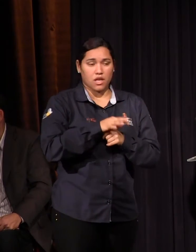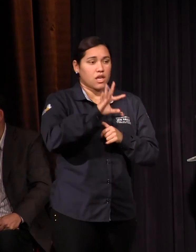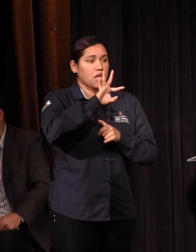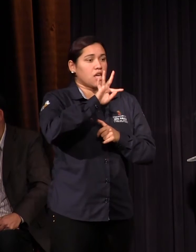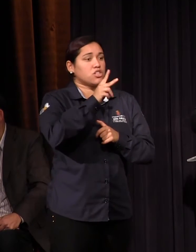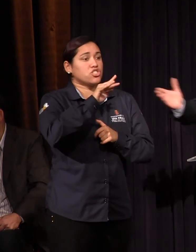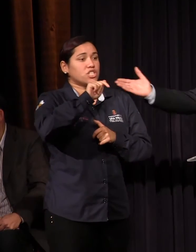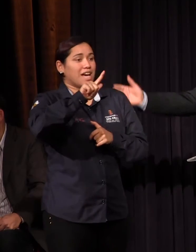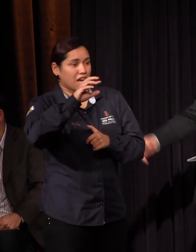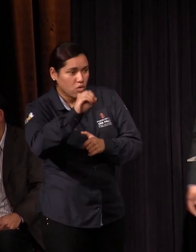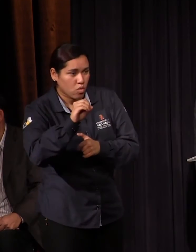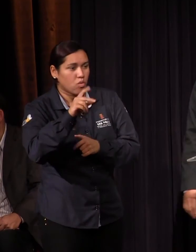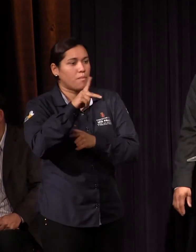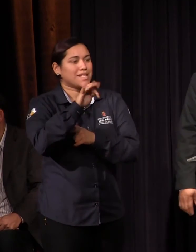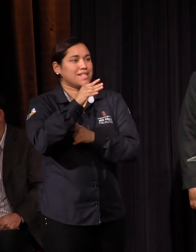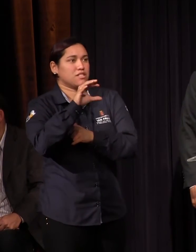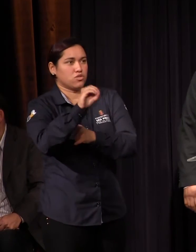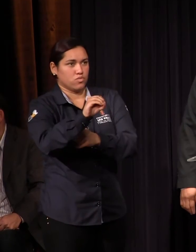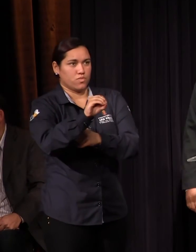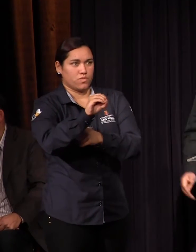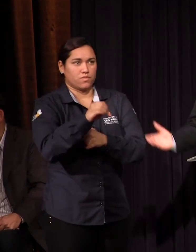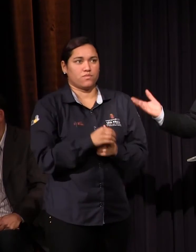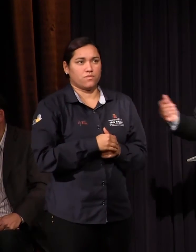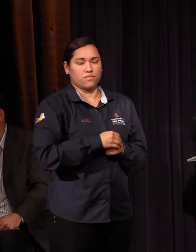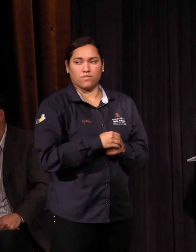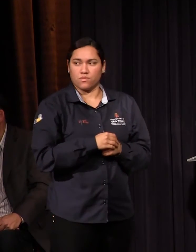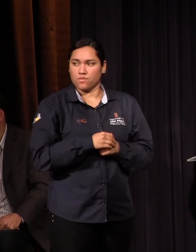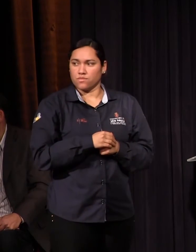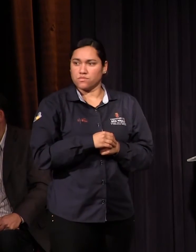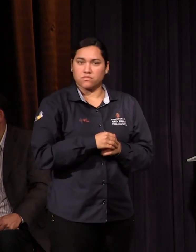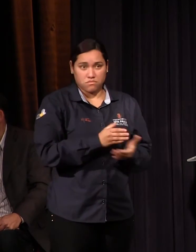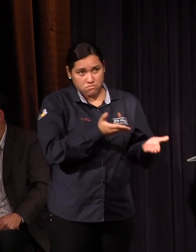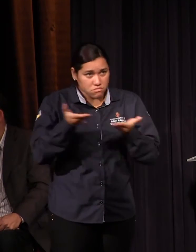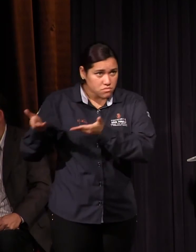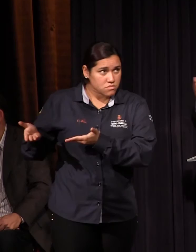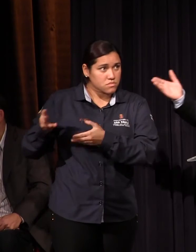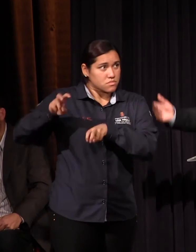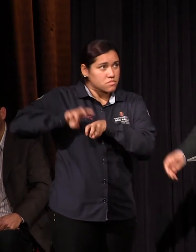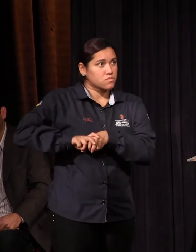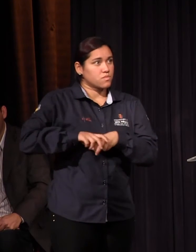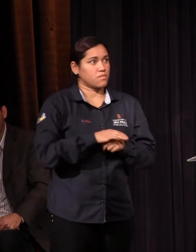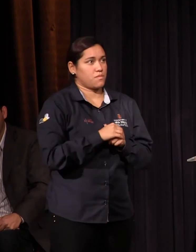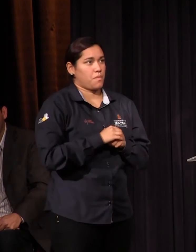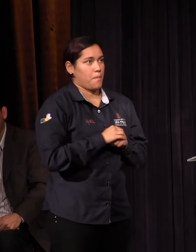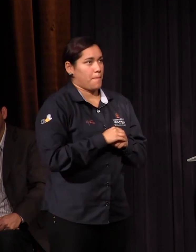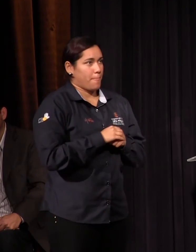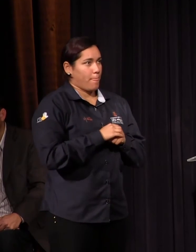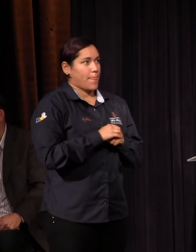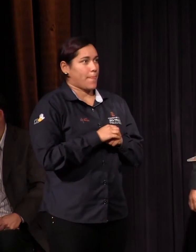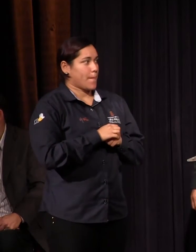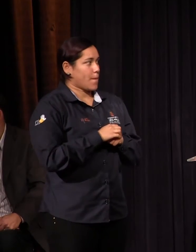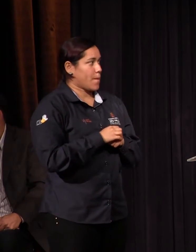patrício valente por favor suba para compor a mesa